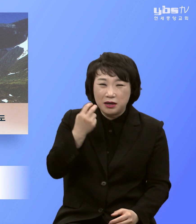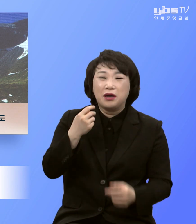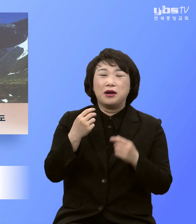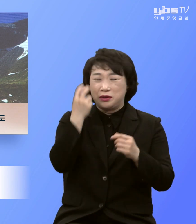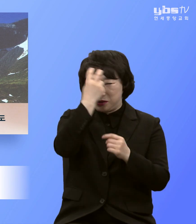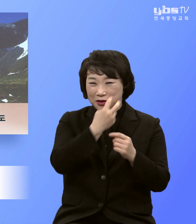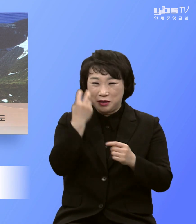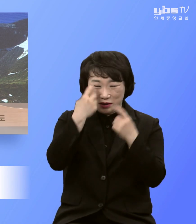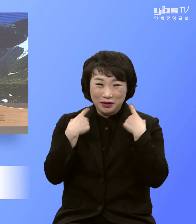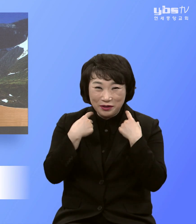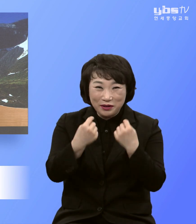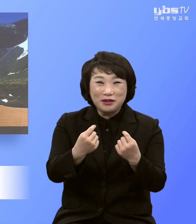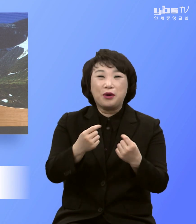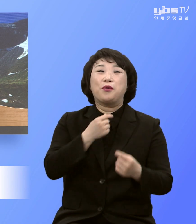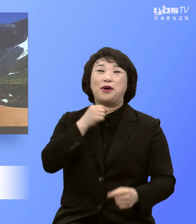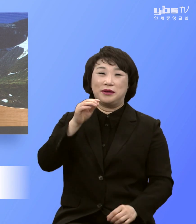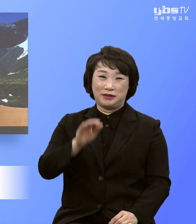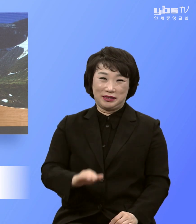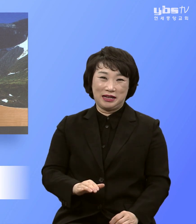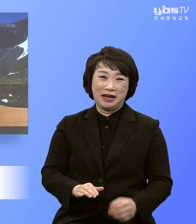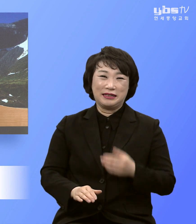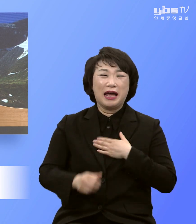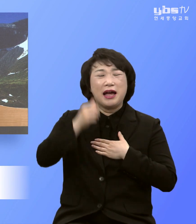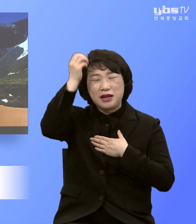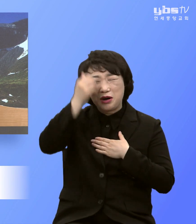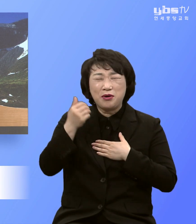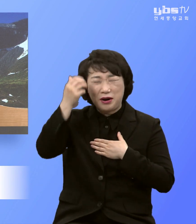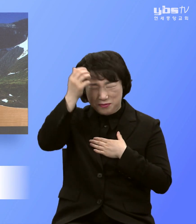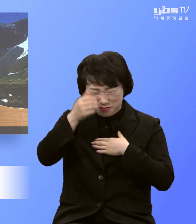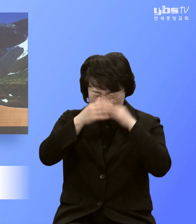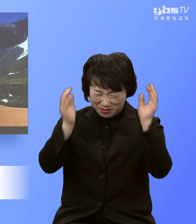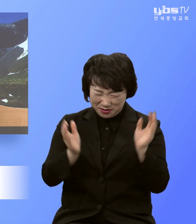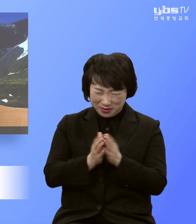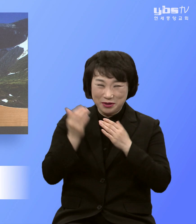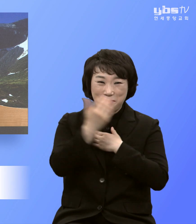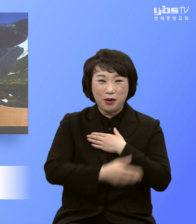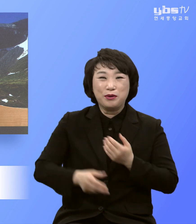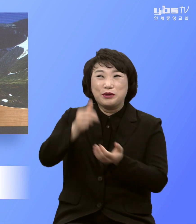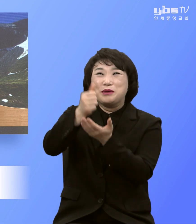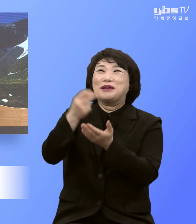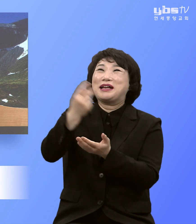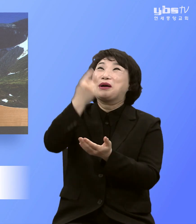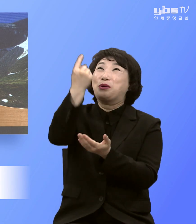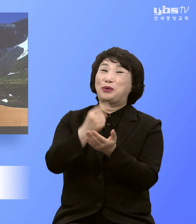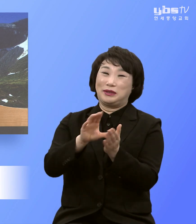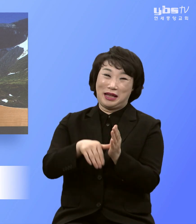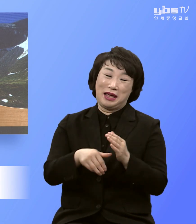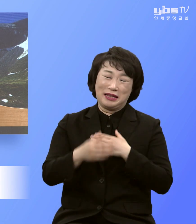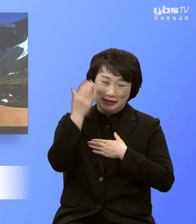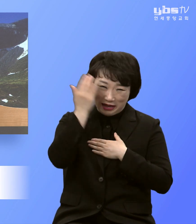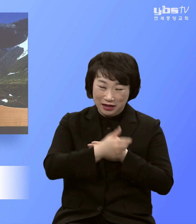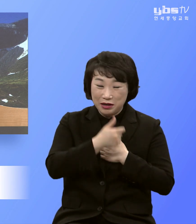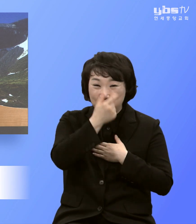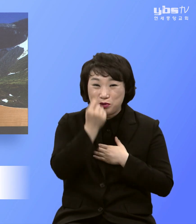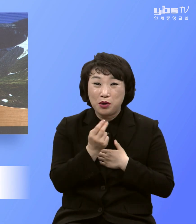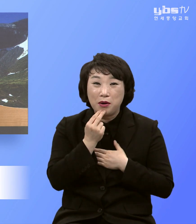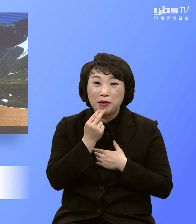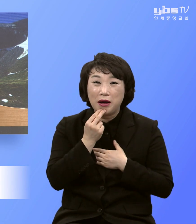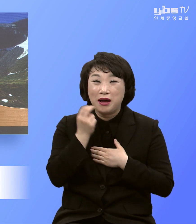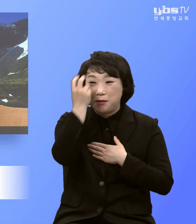보존되길 원한다. 영과 혼과 몸이 주님 강림하실 때 흠없이 보존되어야